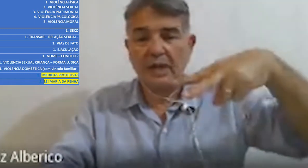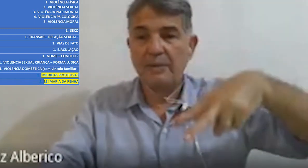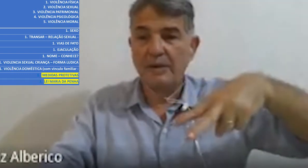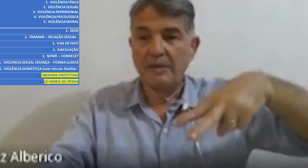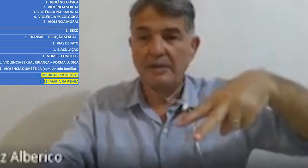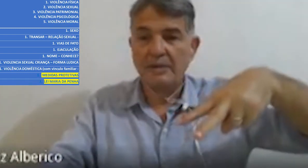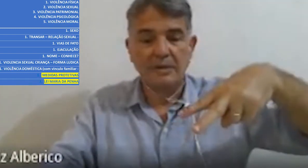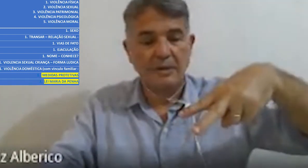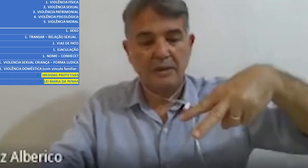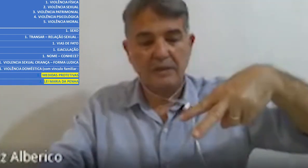abre